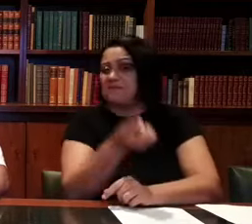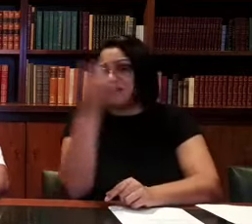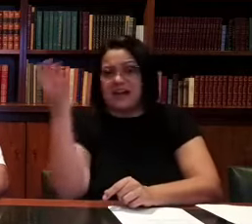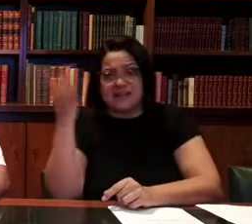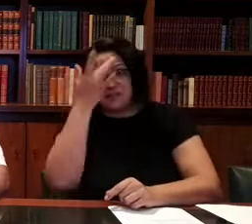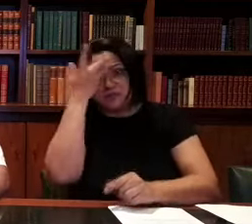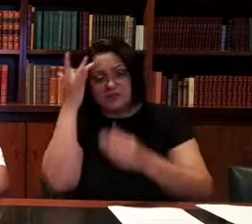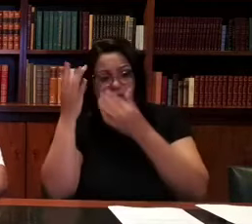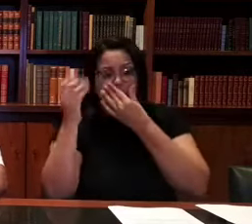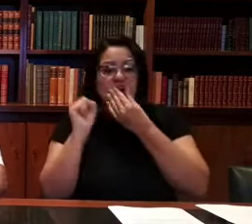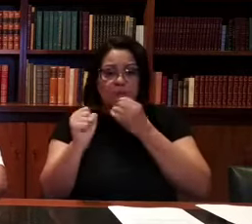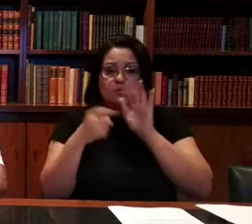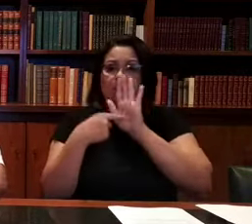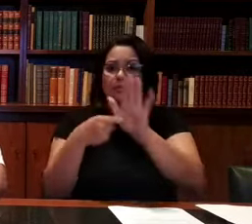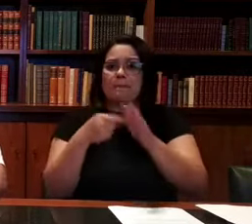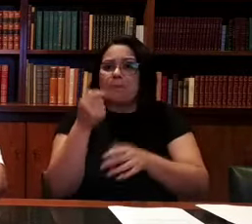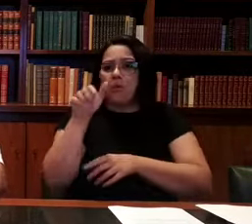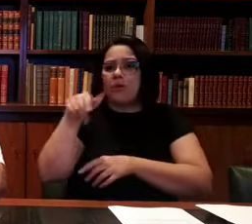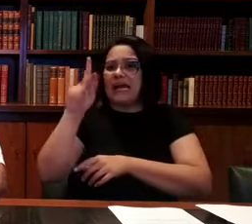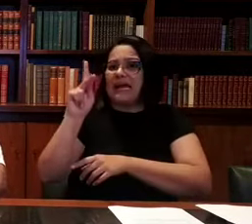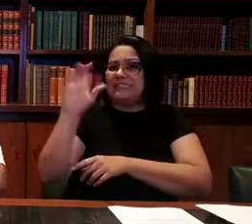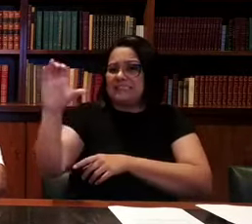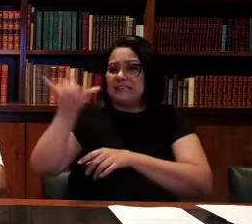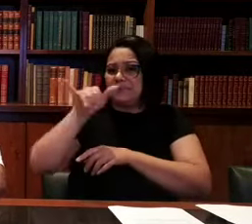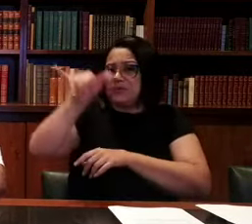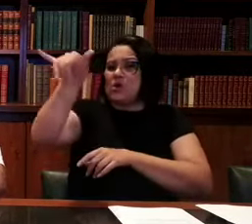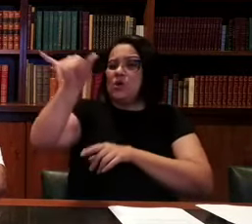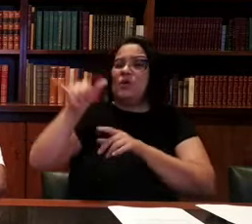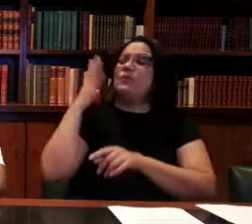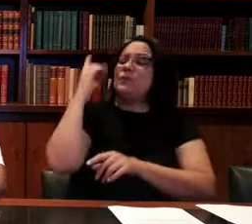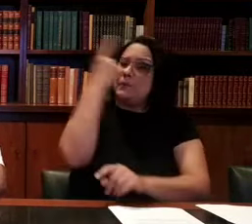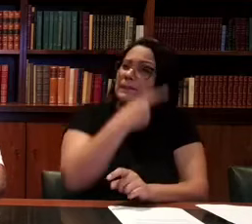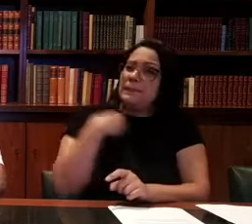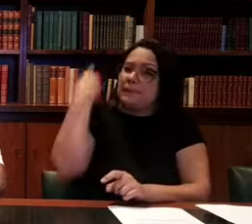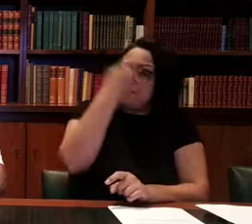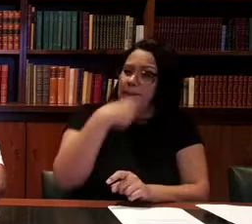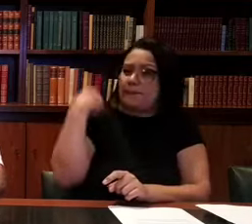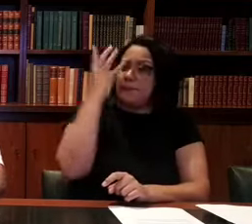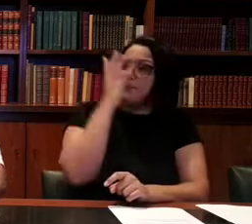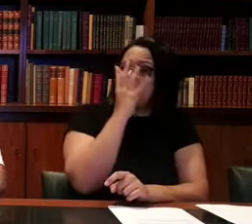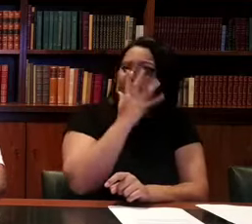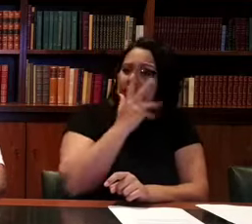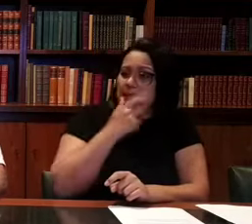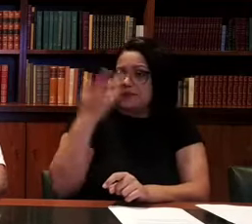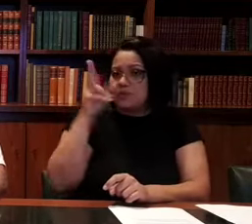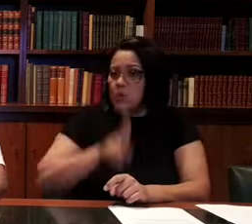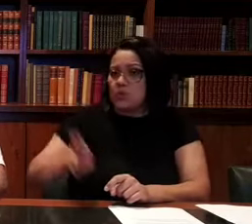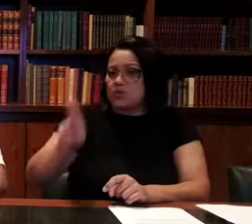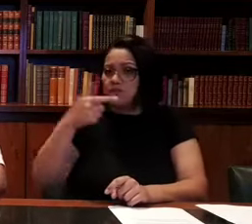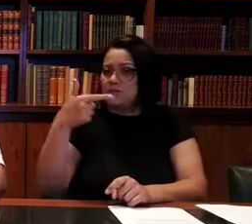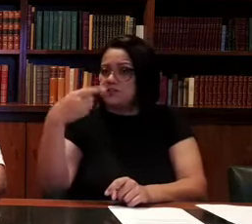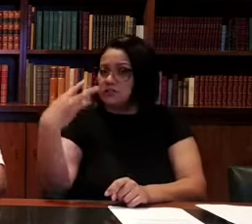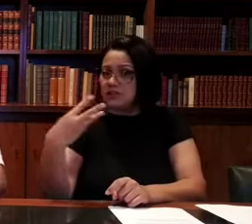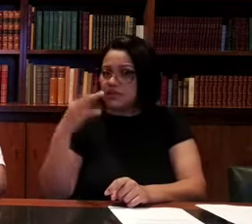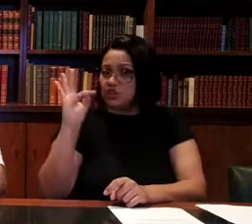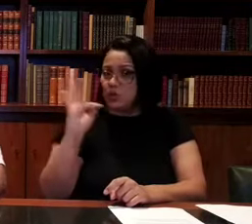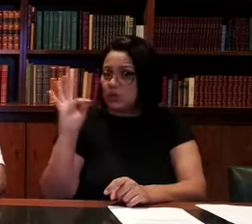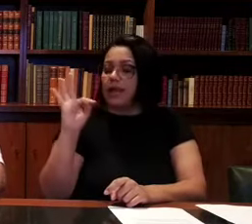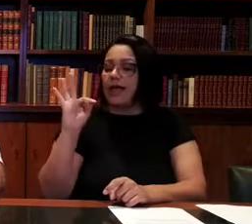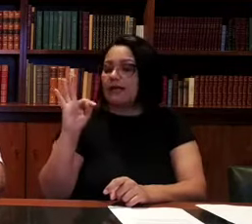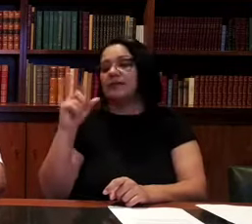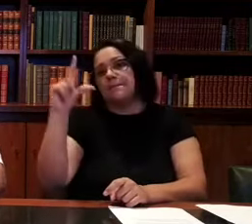podiam levar muito pouco no é muito pouco a inveja é muito longa né E daí vende o seu usar Se não me engano 23 toneladas de carga você